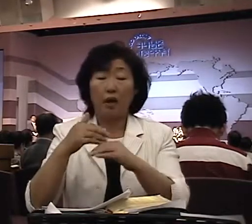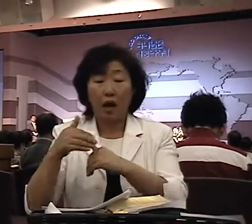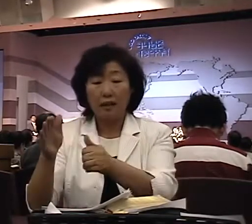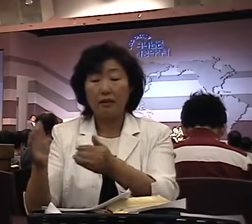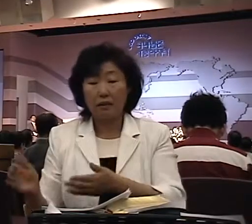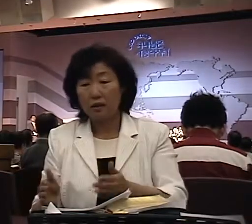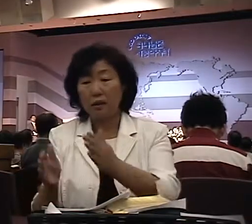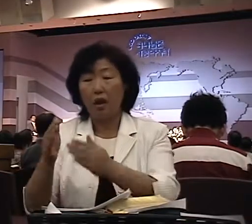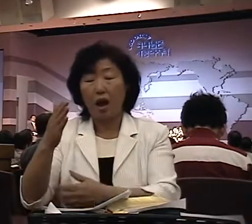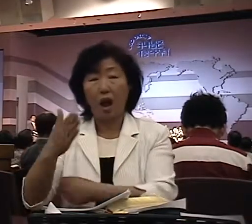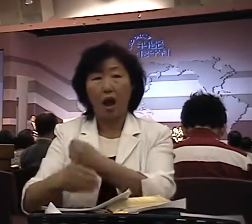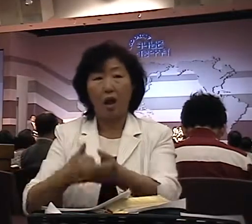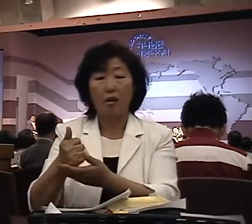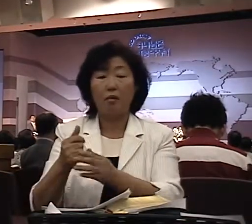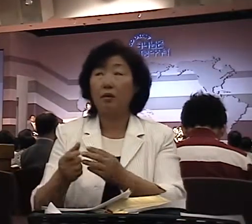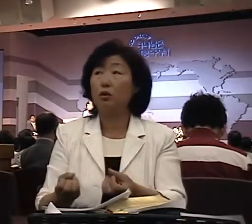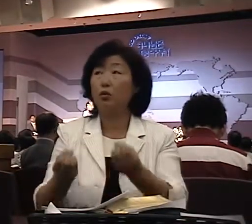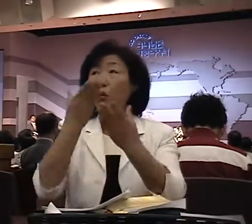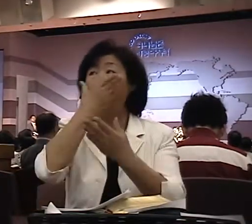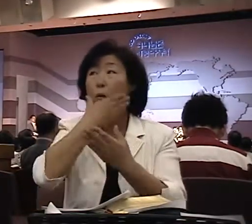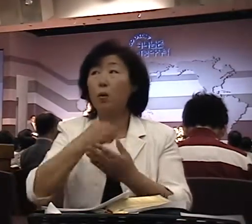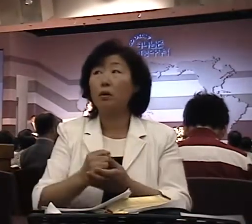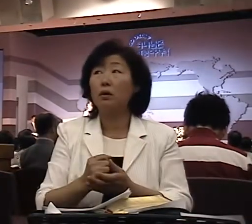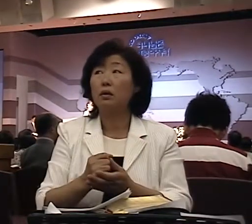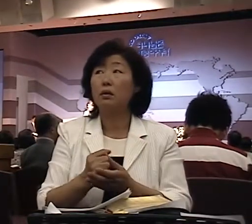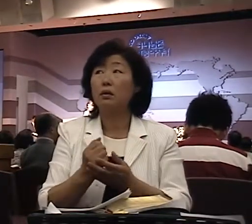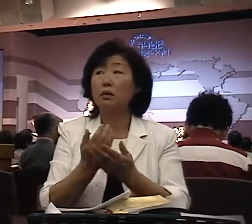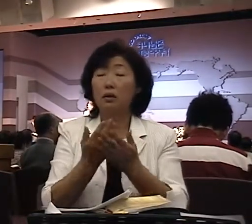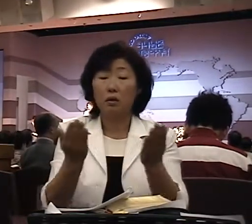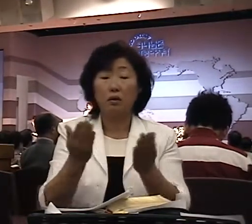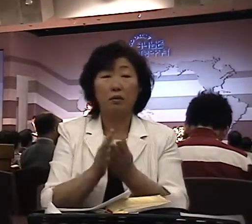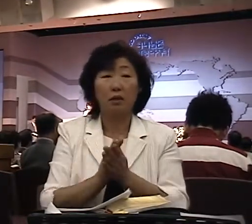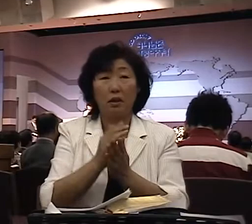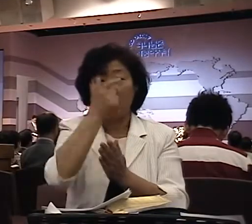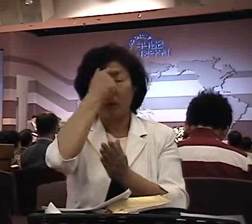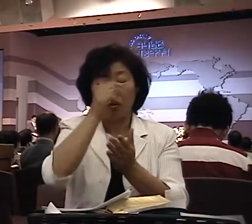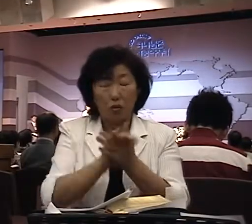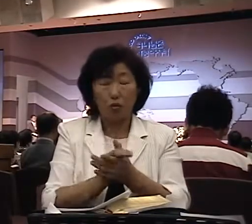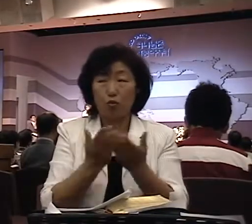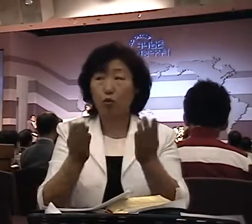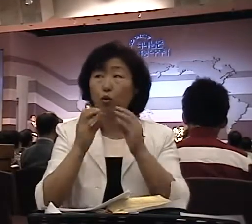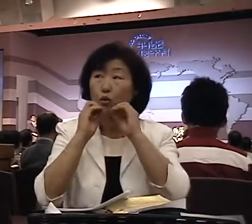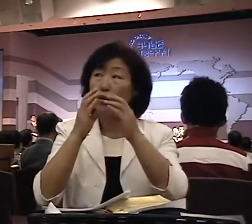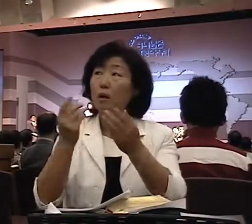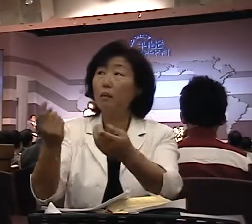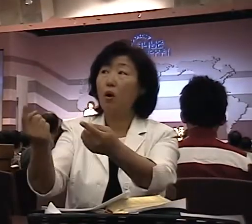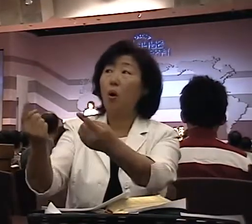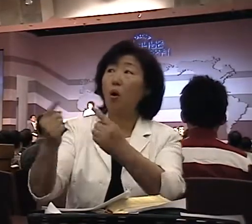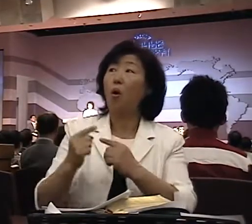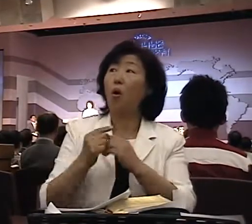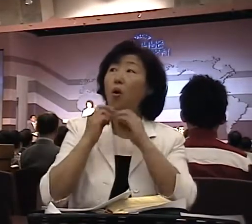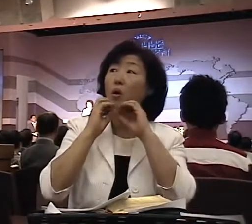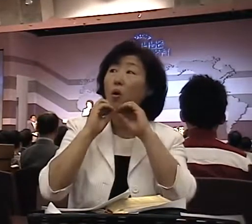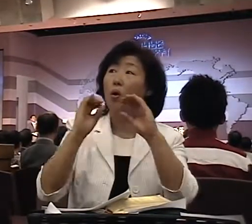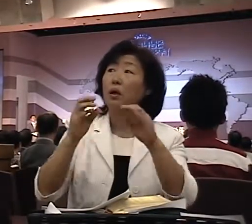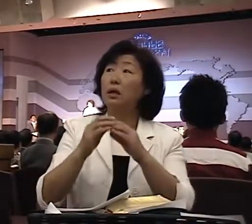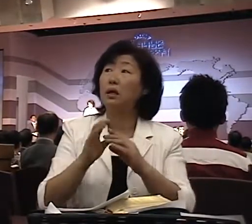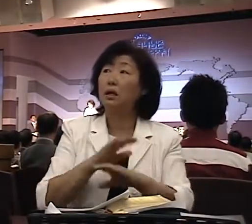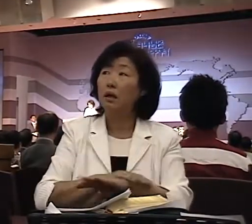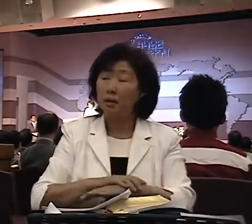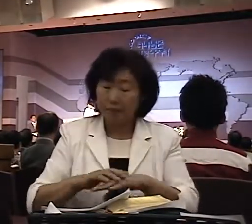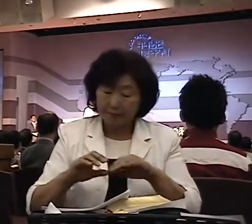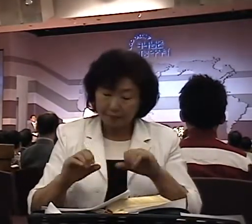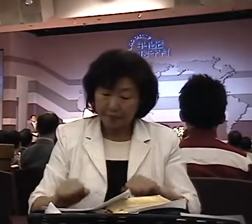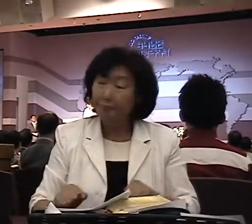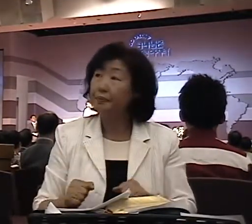축복이 함께 하실 수 있도록 여러분 기도해 주시고 이 시간 우리 전도사님 잠시 좀 인사의 말씀 전해 주시기 바랍니다.